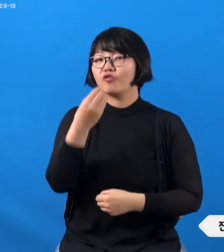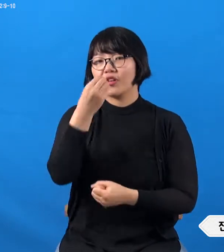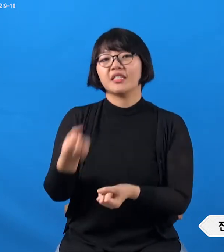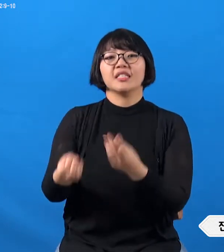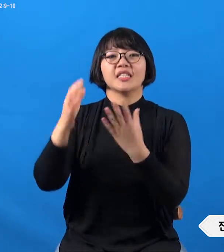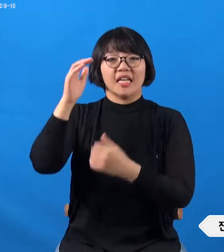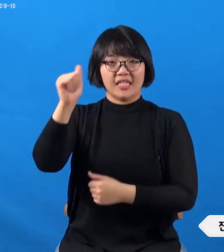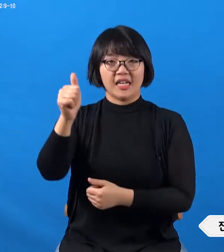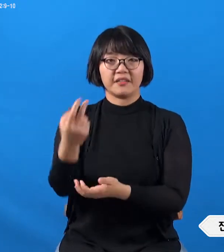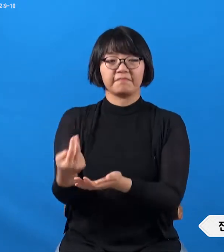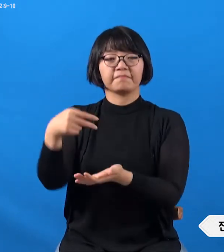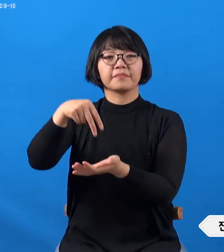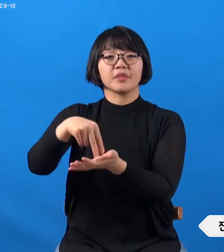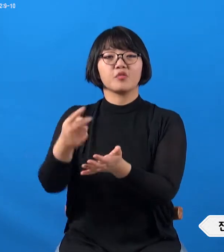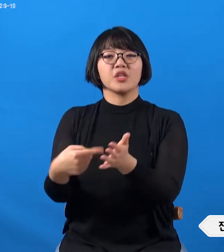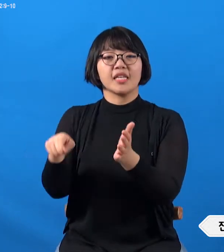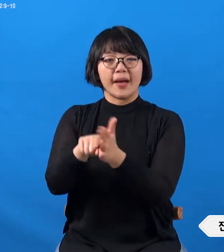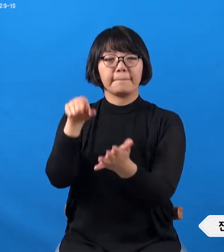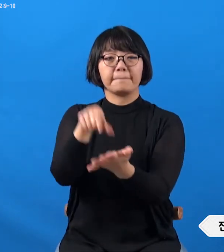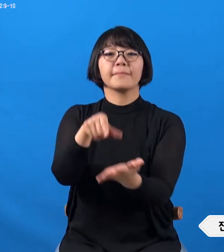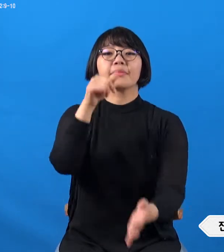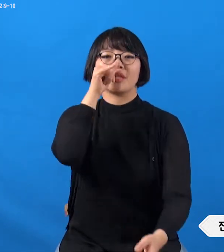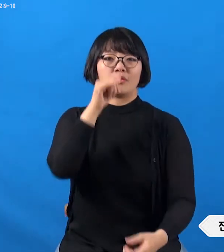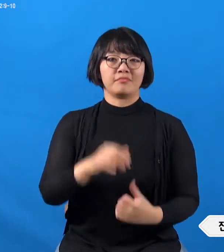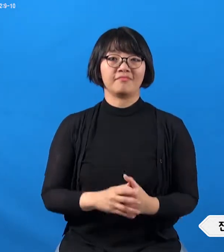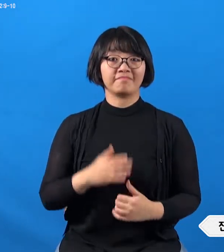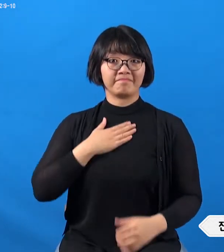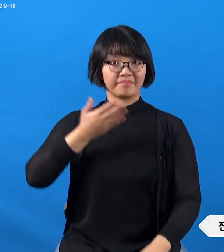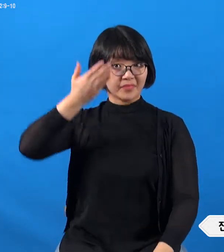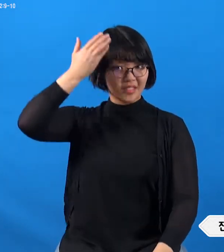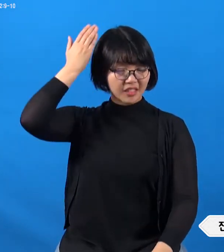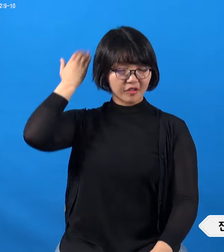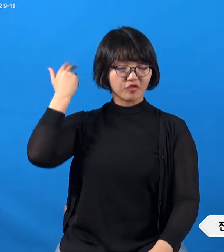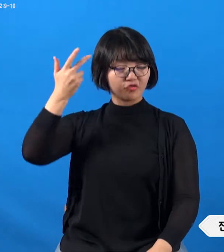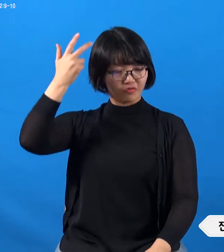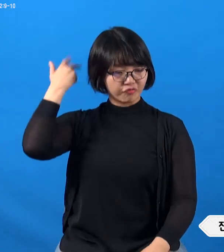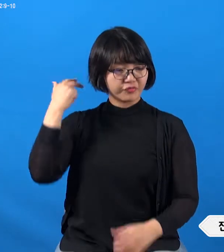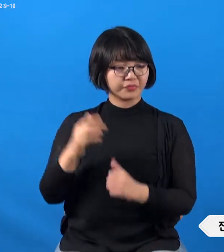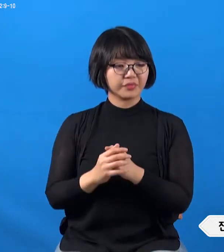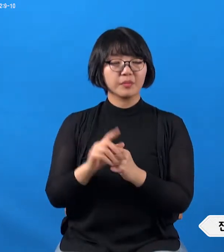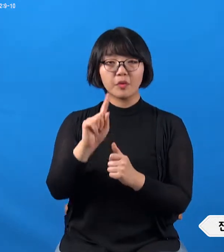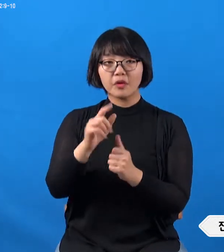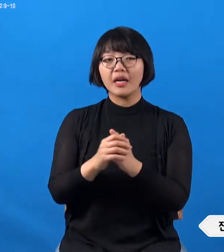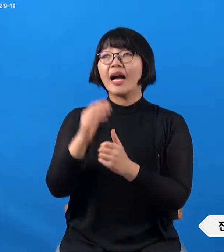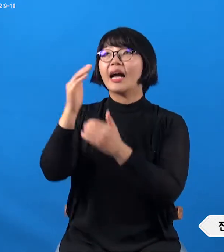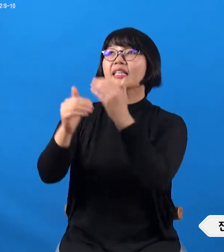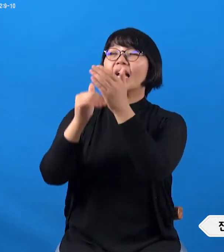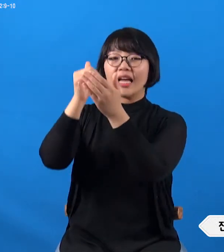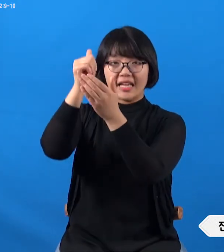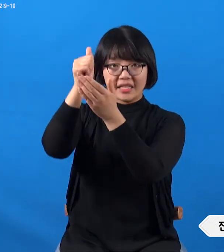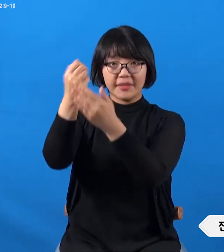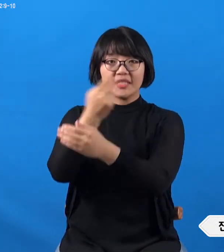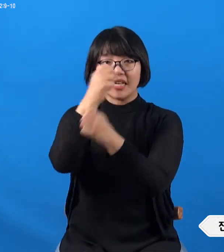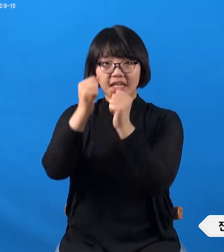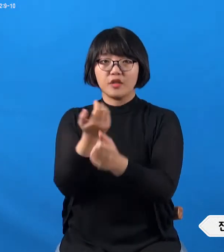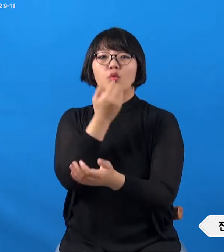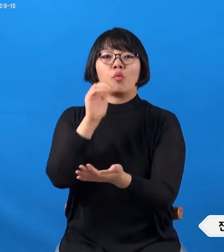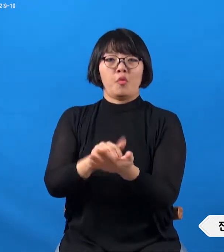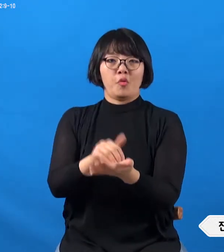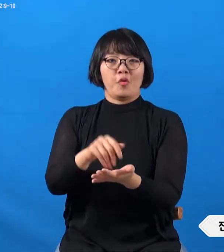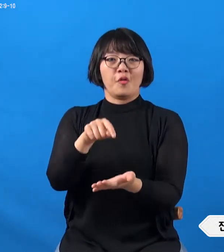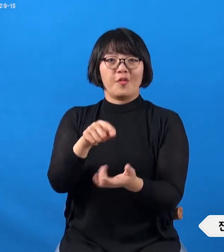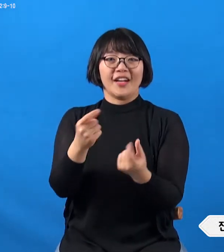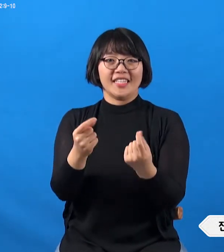제사장이 되기 위함이다. 그래서 지난주에 우리가 하나님의 산돌로 신령한 집으로